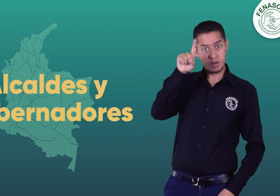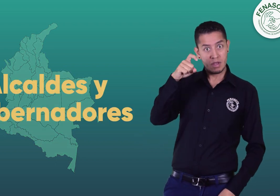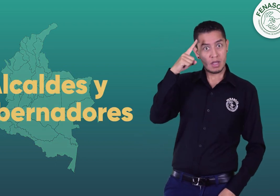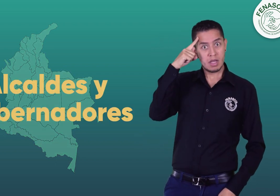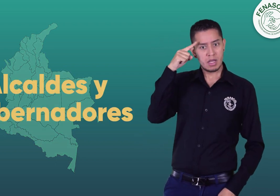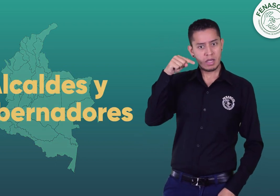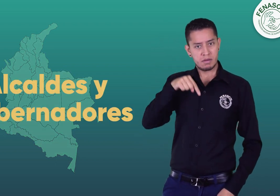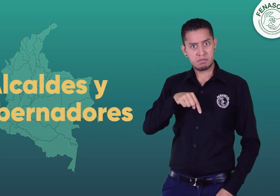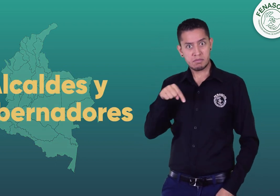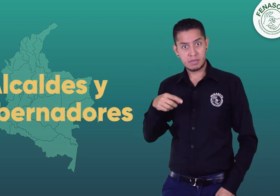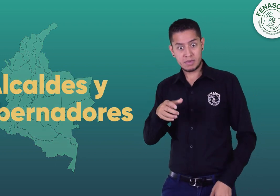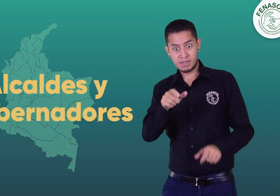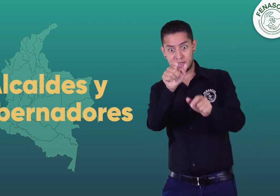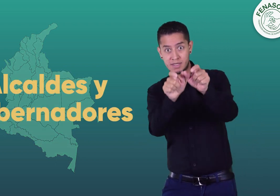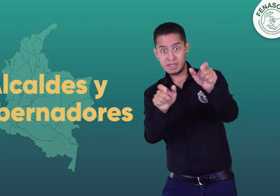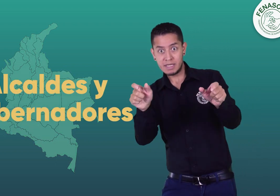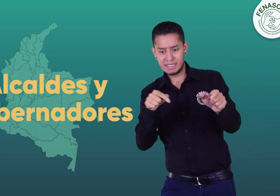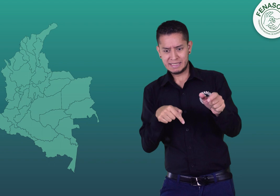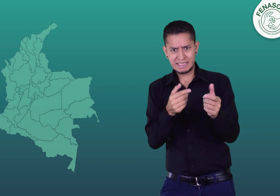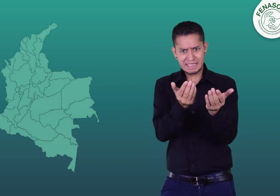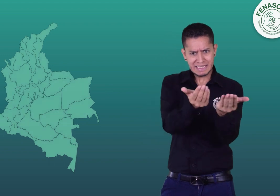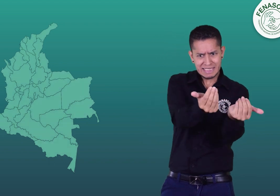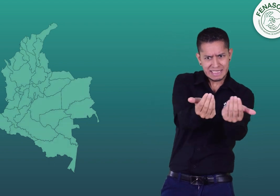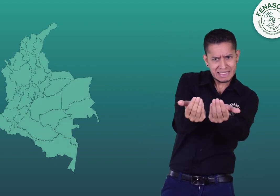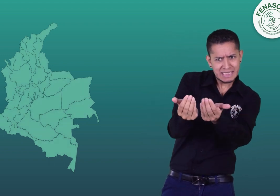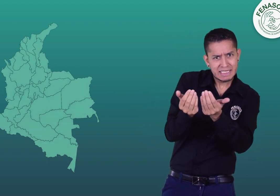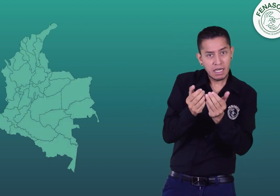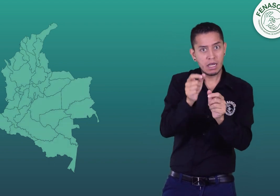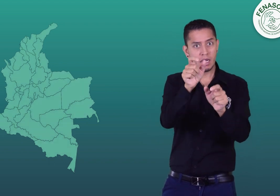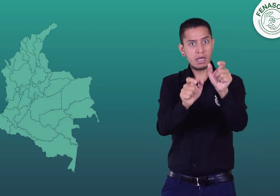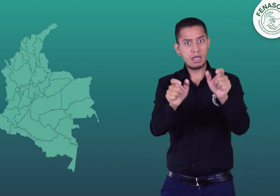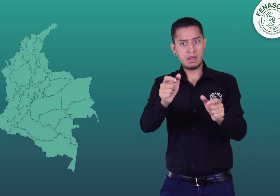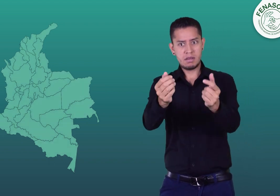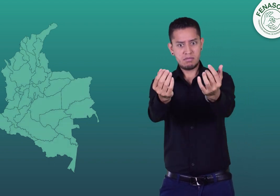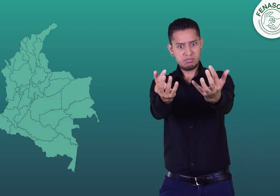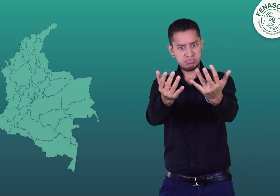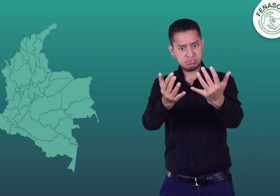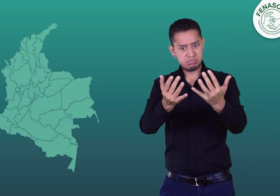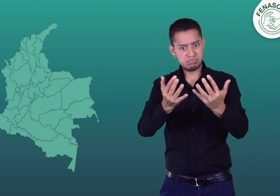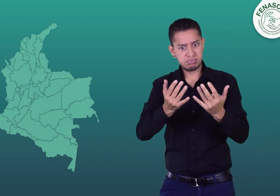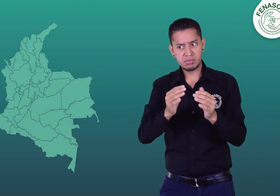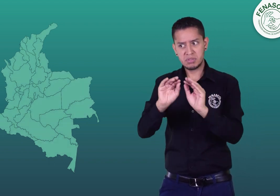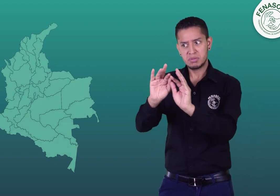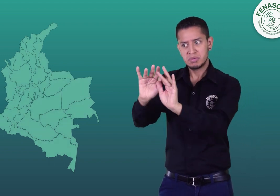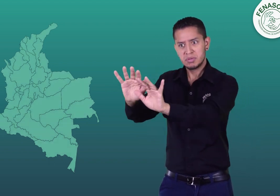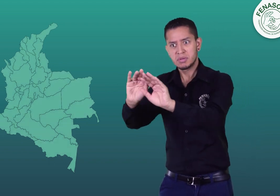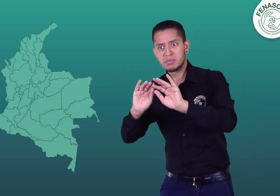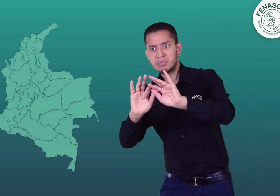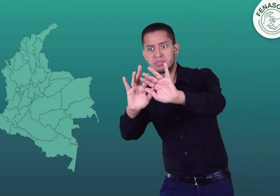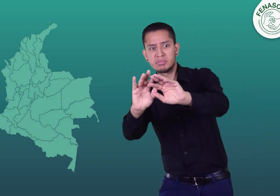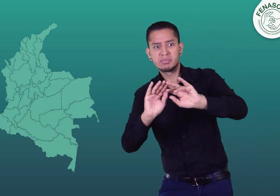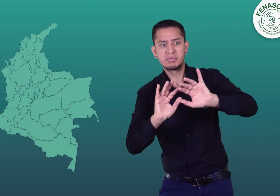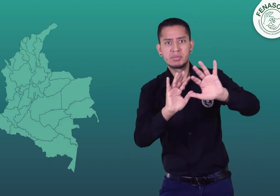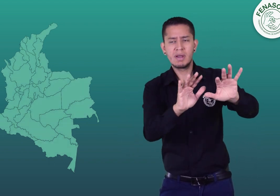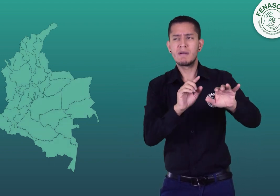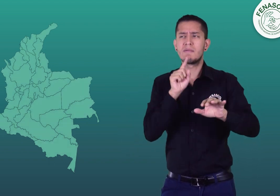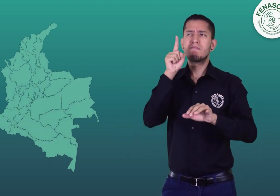el llamado a la sociedad civil para que participen haciendo visibles sus necesidades en los territorios y en conjunto con